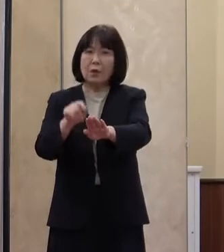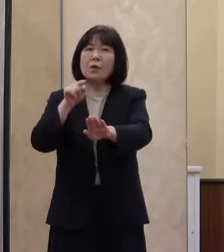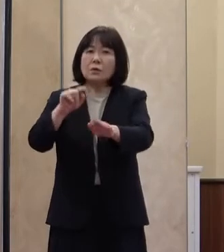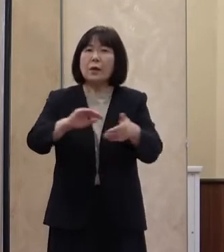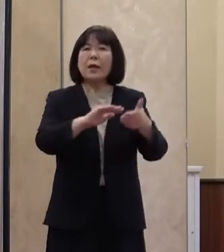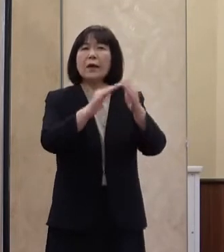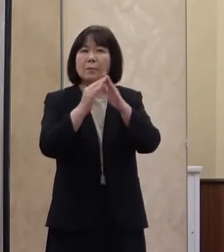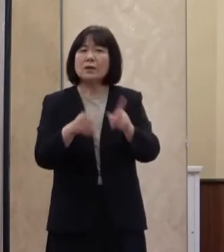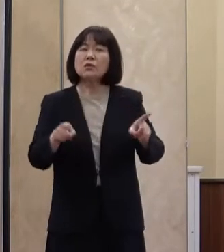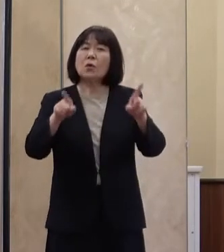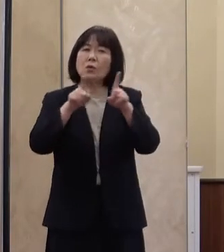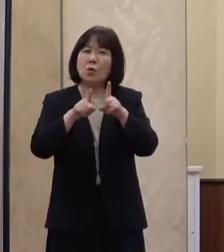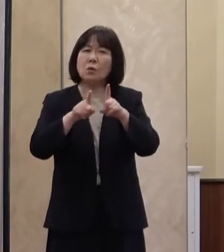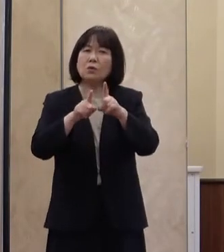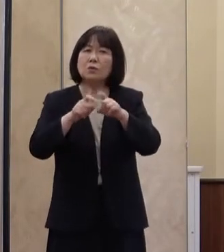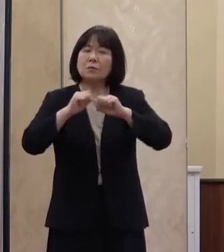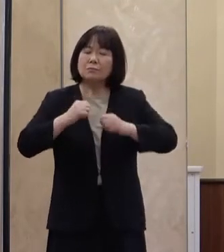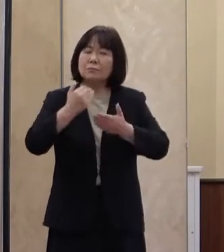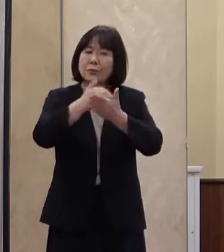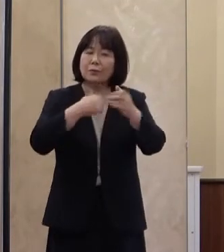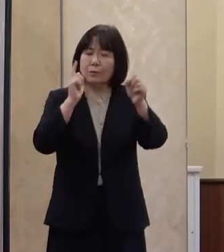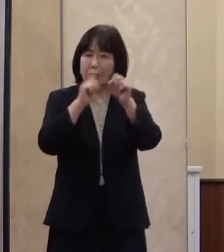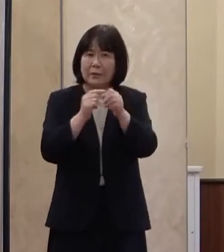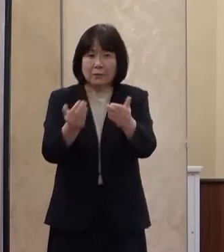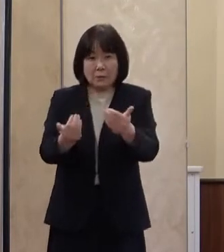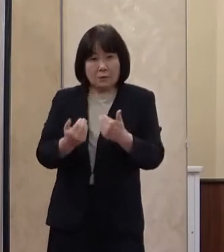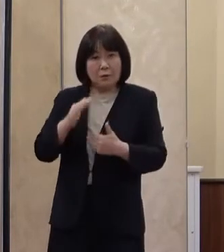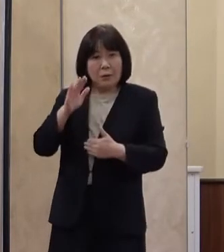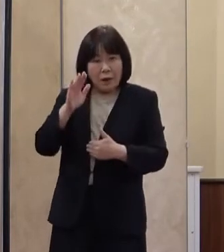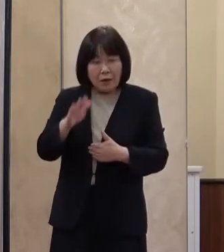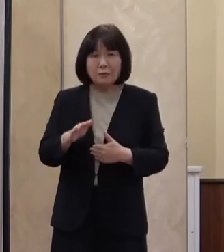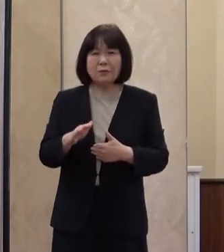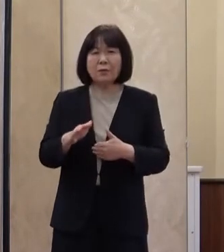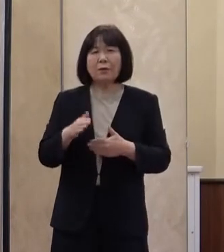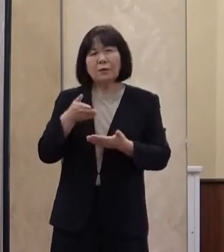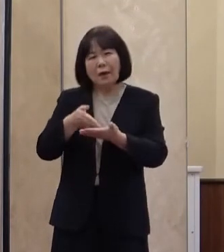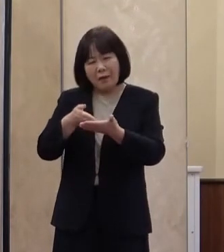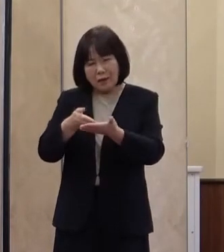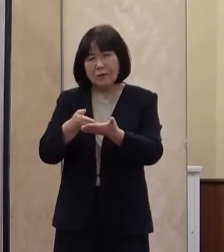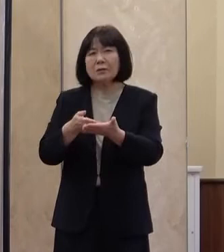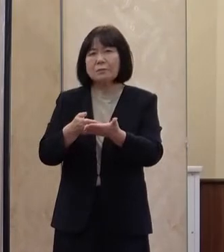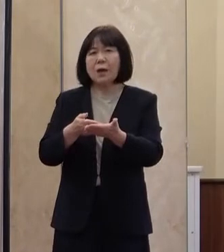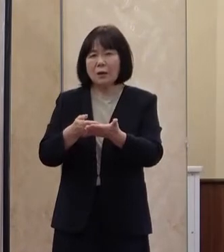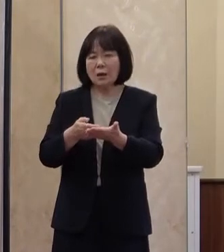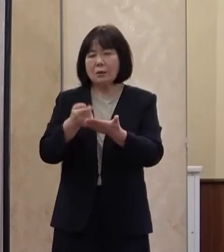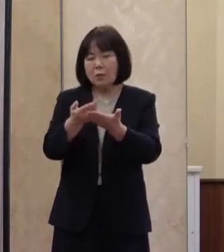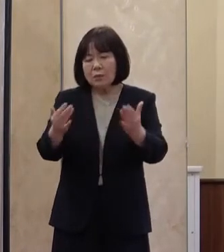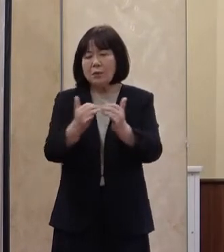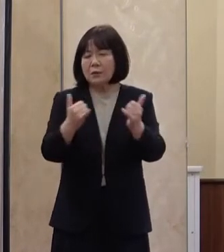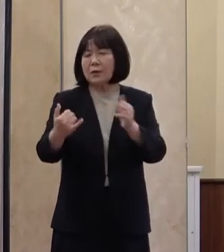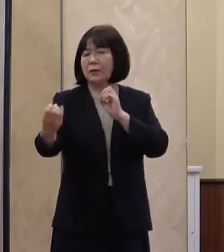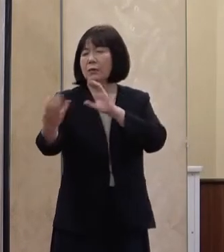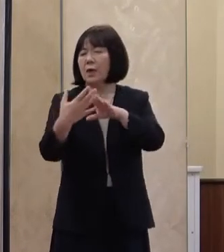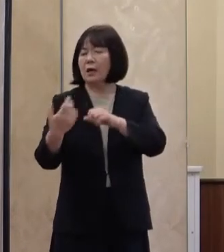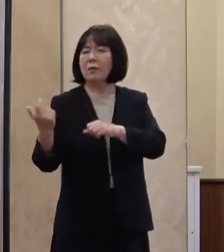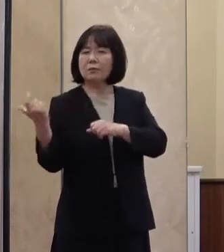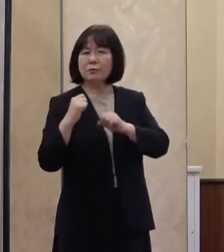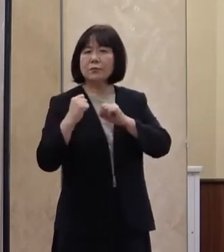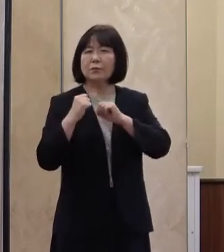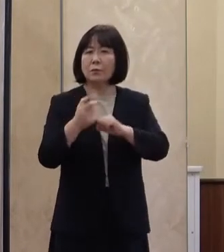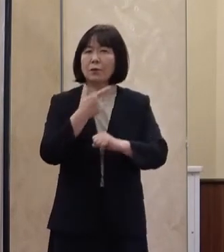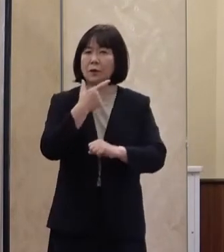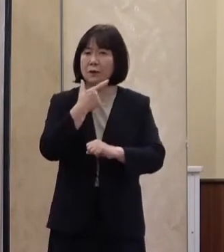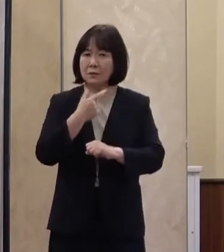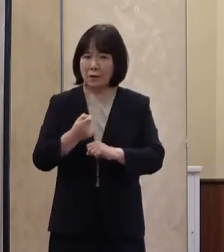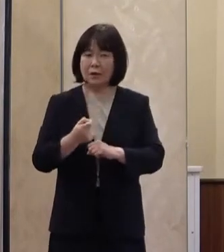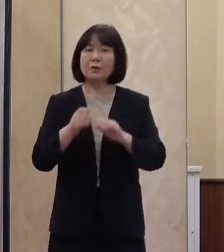その町の共存共栄のために必要なんだっていうのをやっていく、その対話っていうのをより強化していこうということ